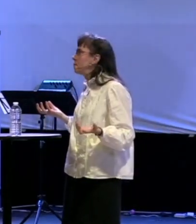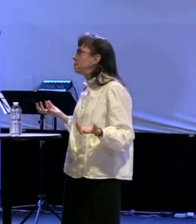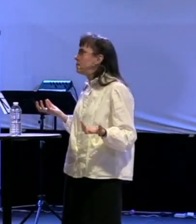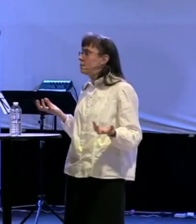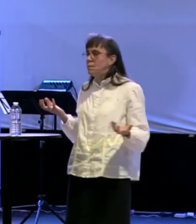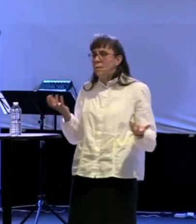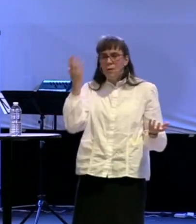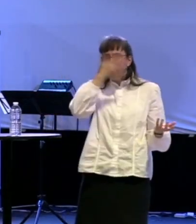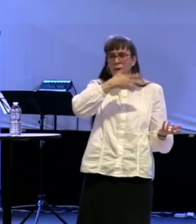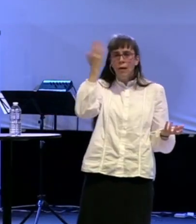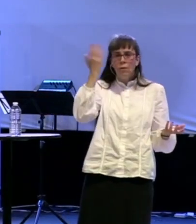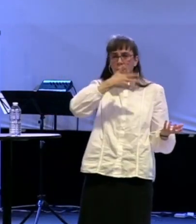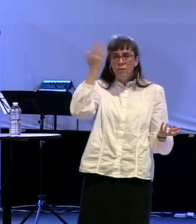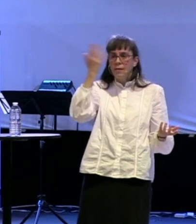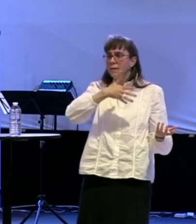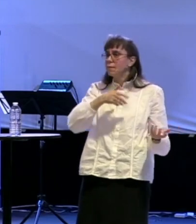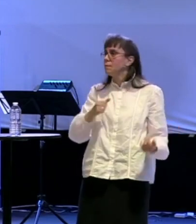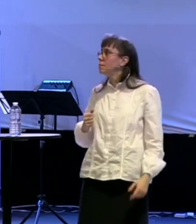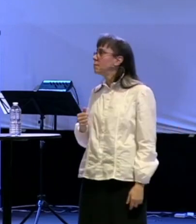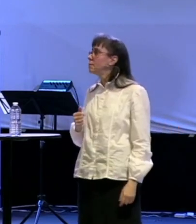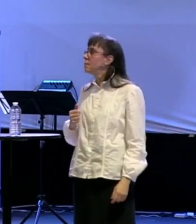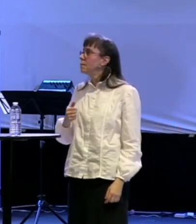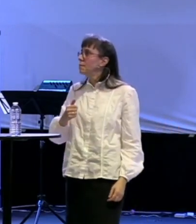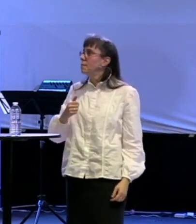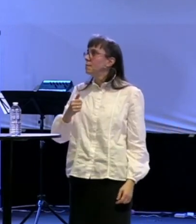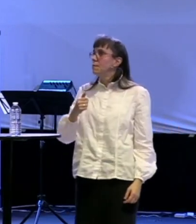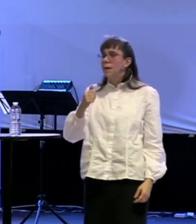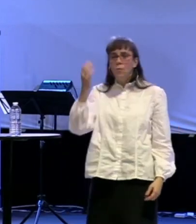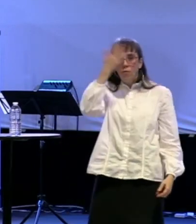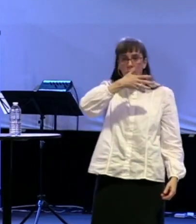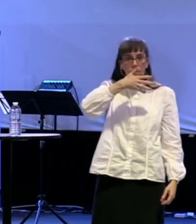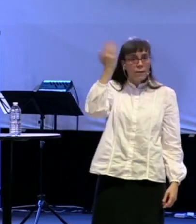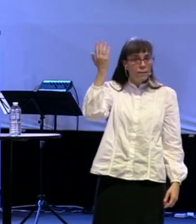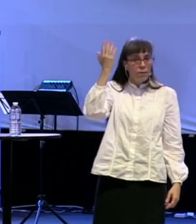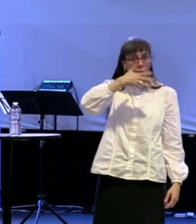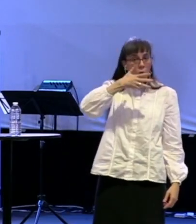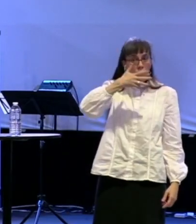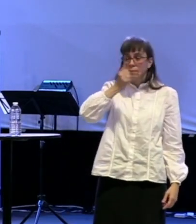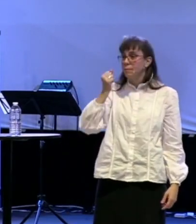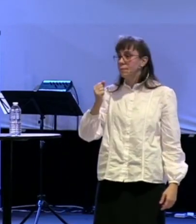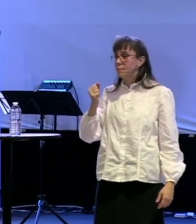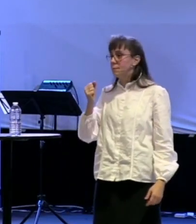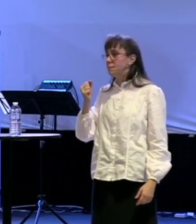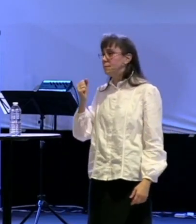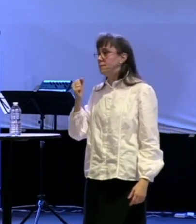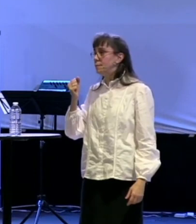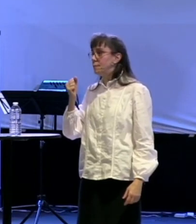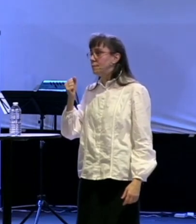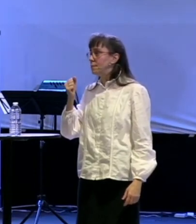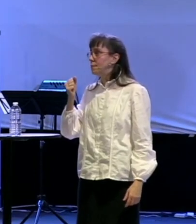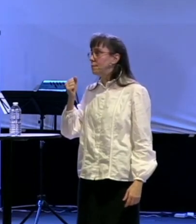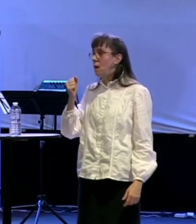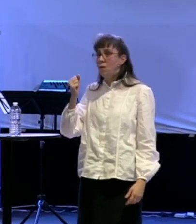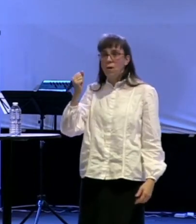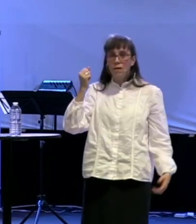C'est comme s'il y avait un voile qui nous fait oublier qu'en fait, on a une espérance. And we forgot that there is a hope. Et on est prêt à baisser